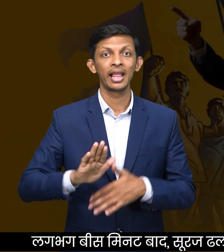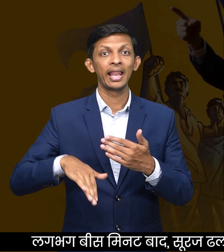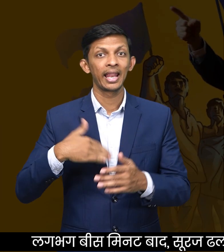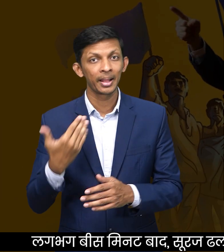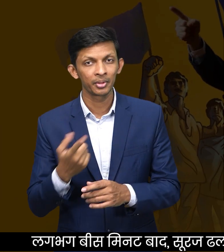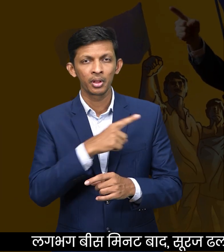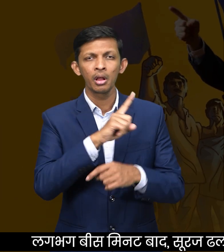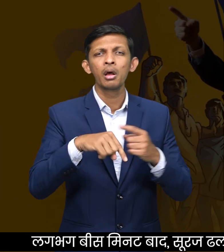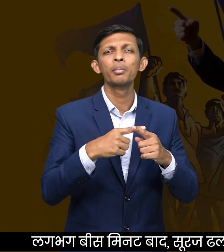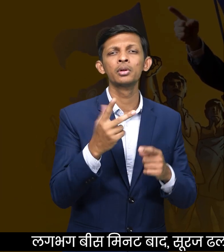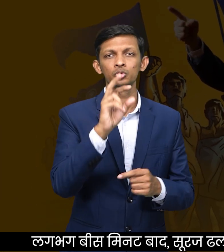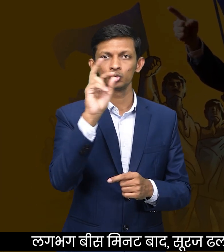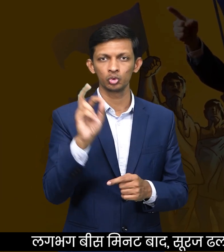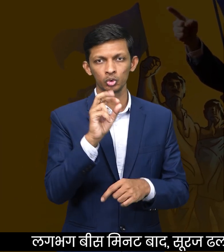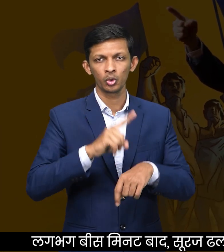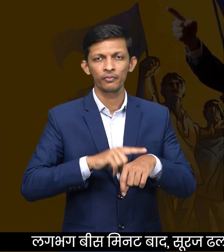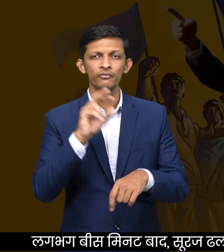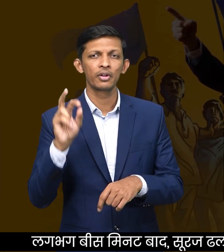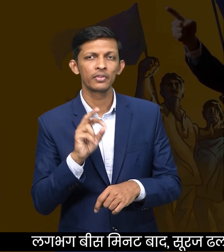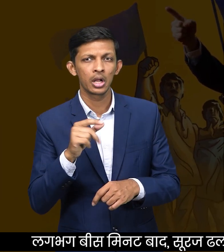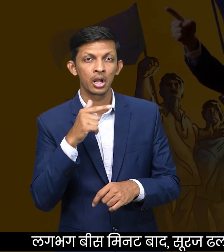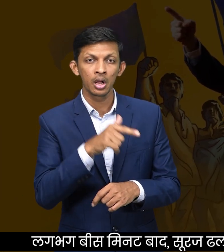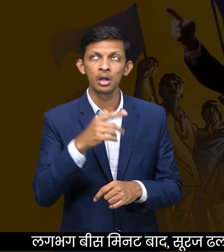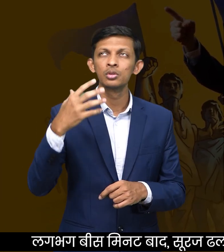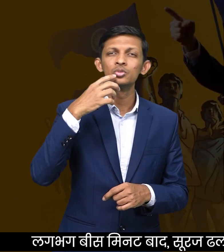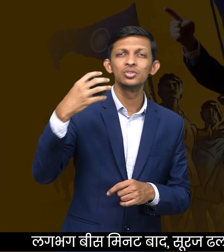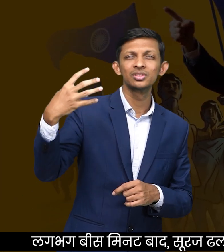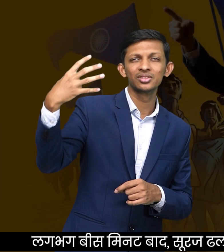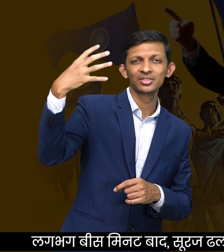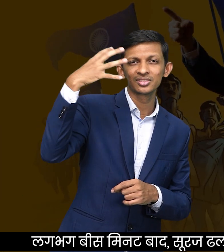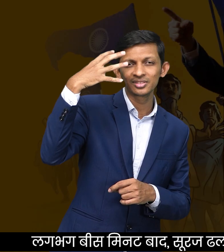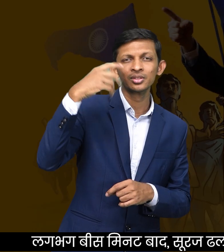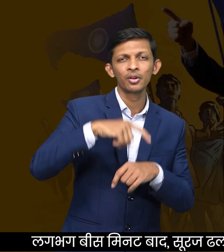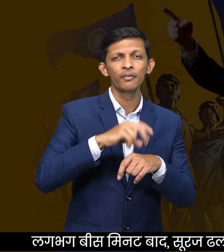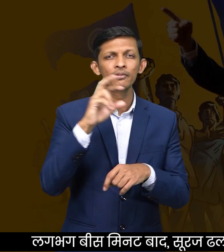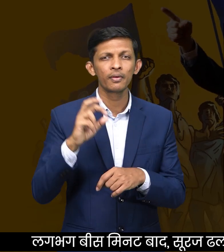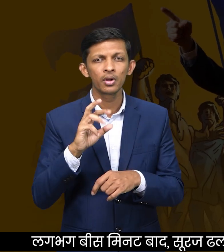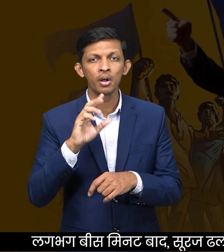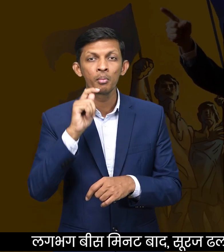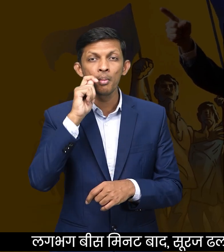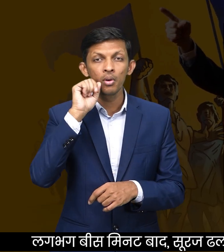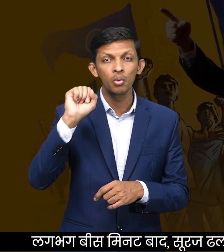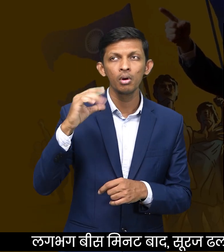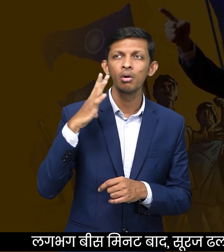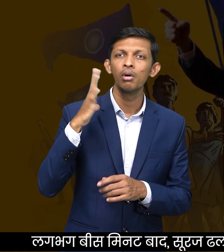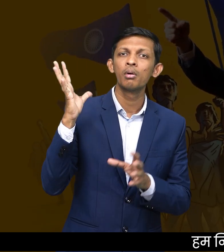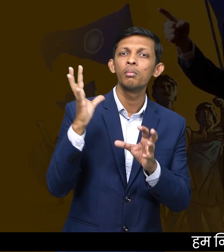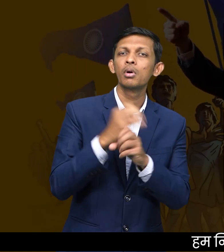लगभग 20 मिनट बाद सूरज ढलने के साथ और हमारे पिता के अभी भी नहीं आने पर हम